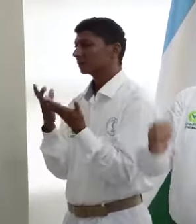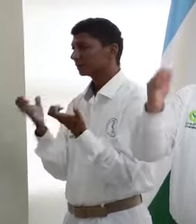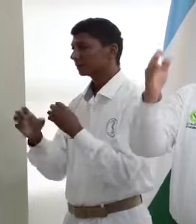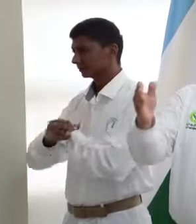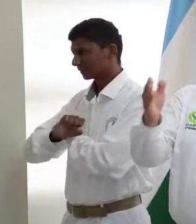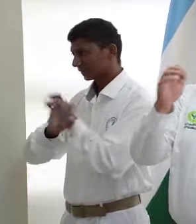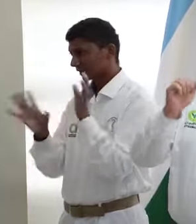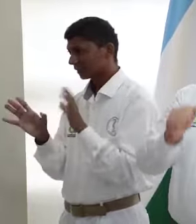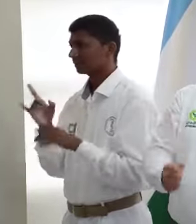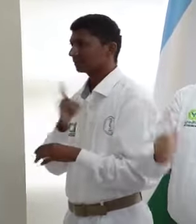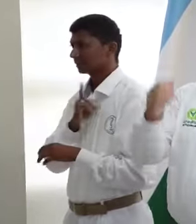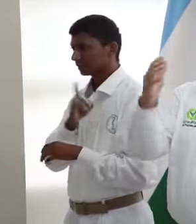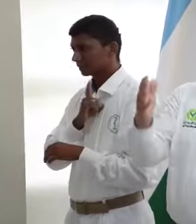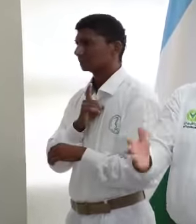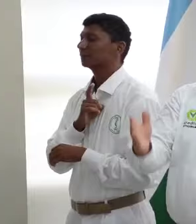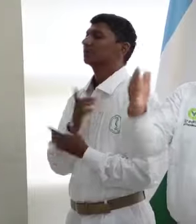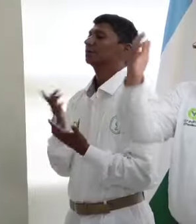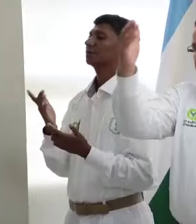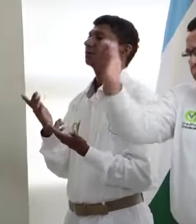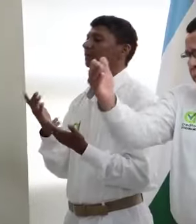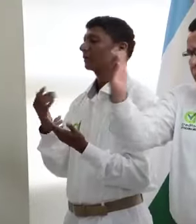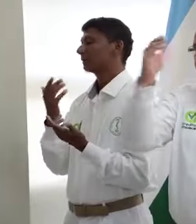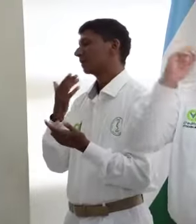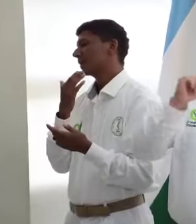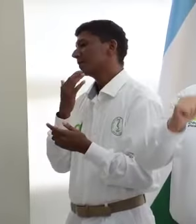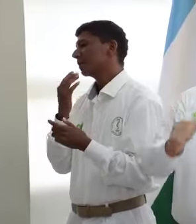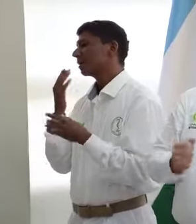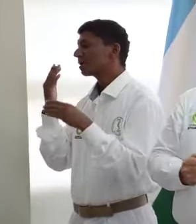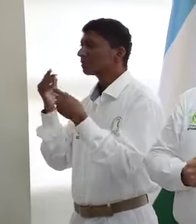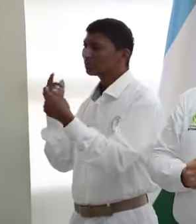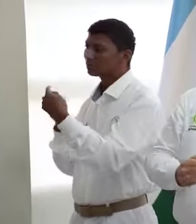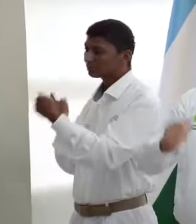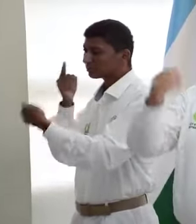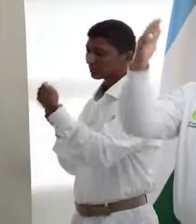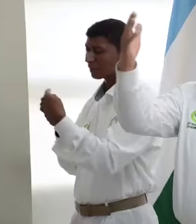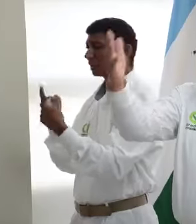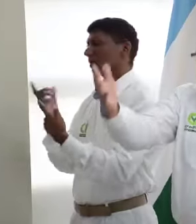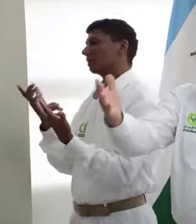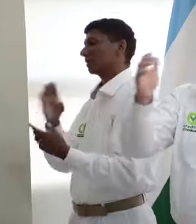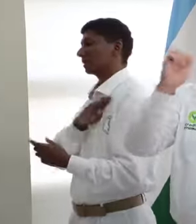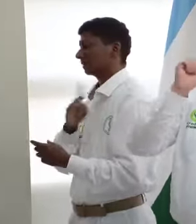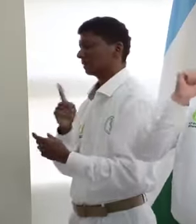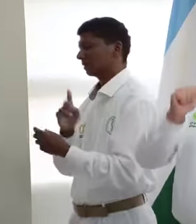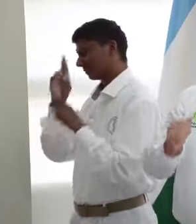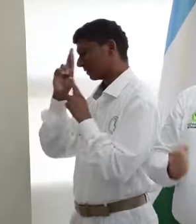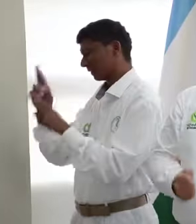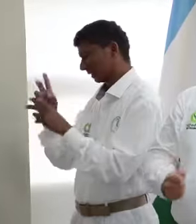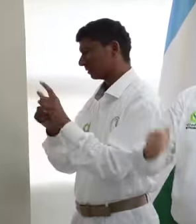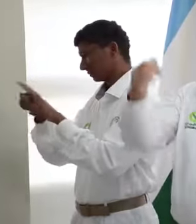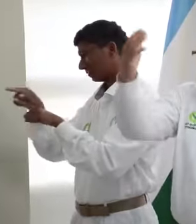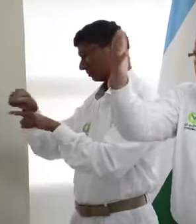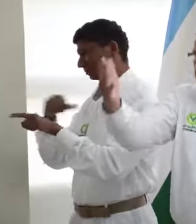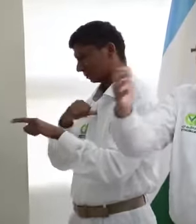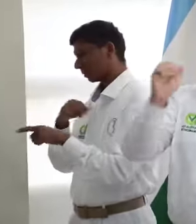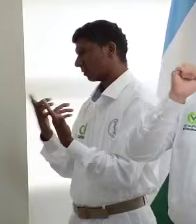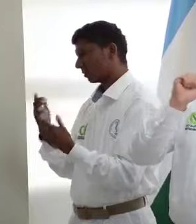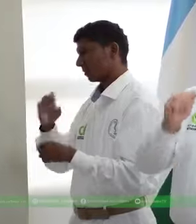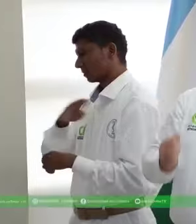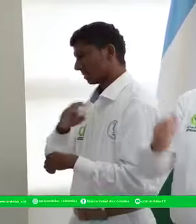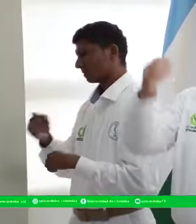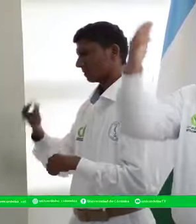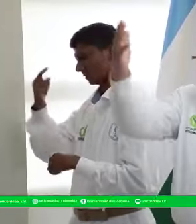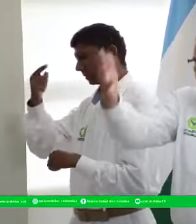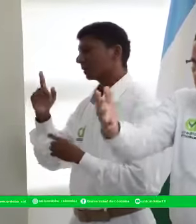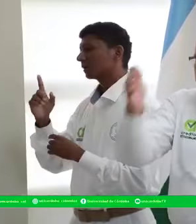dejarle muy claro a la comunidad universitaria y a la opinión pública, sin entrar en contradicción con el señor alcalde, respetando las competencias que él tiene como primera autoridad